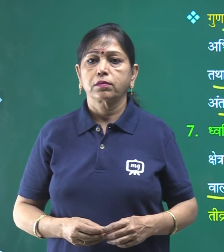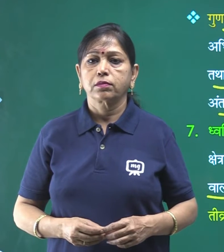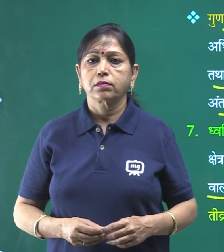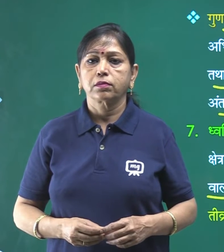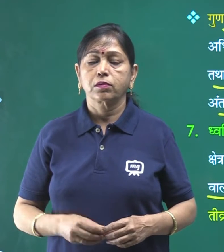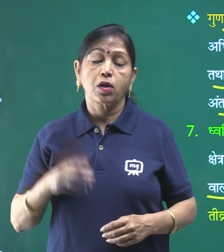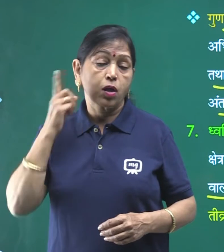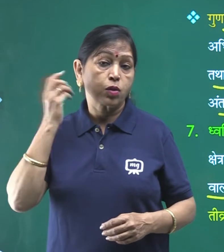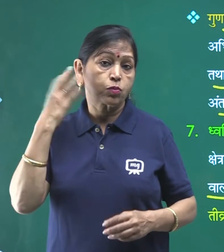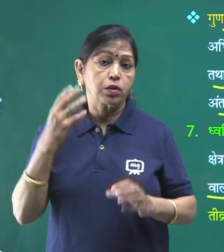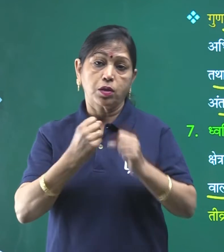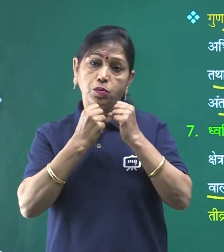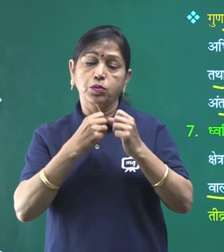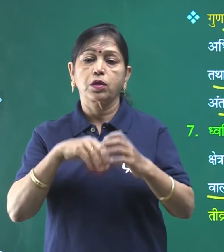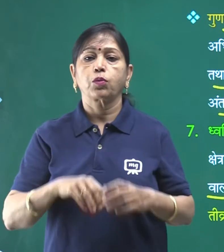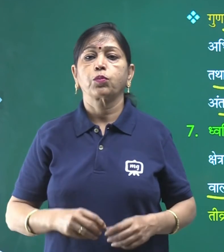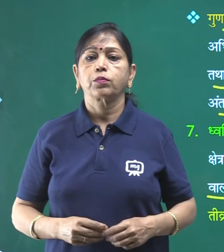ध्वनि की ऊर्जा को